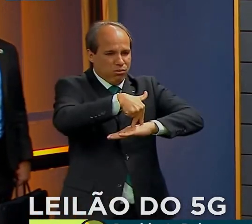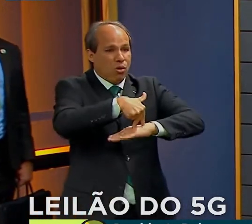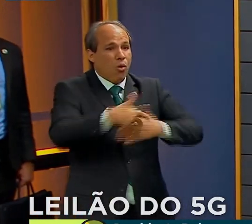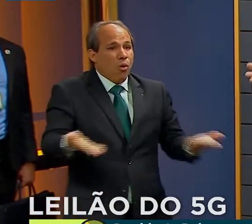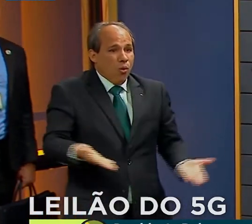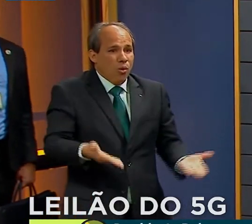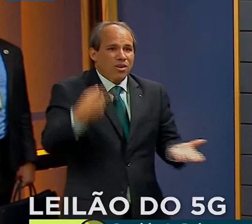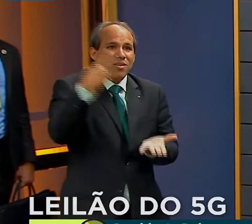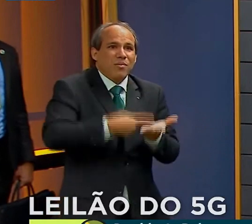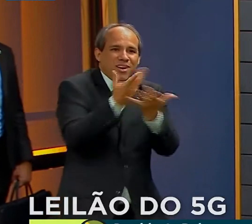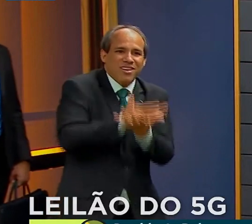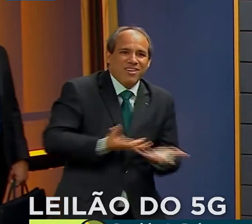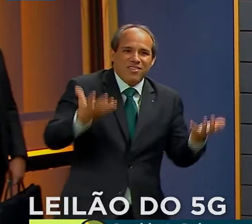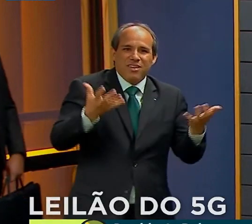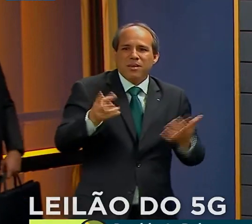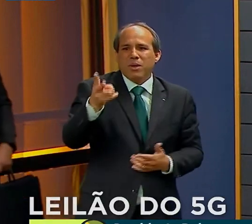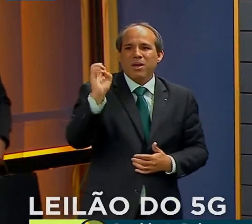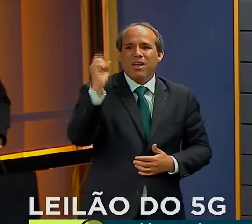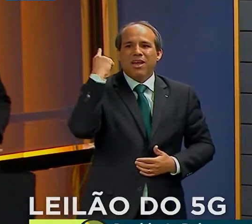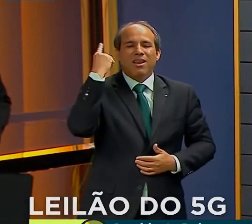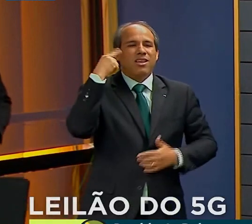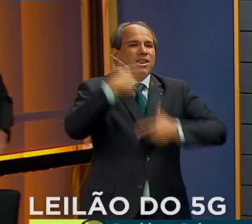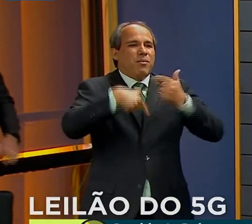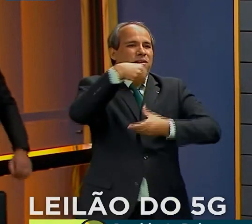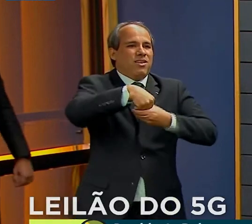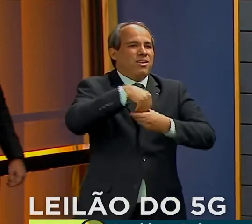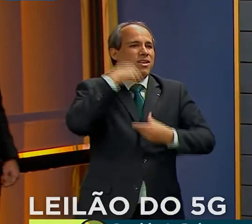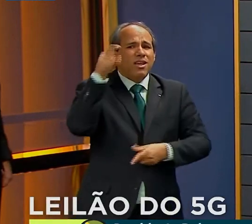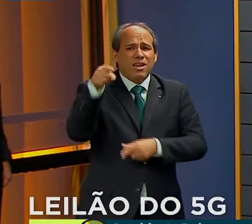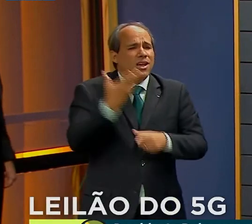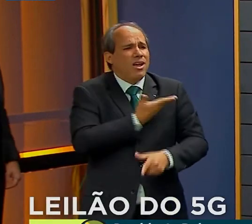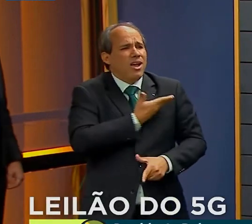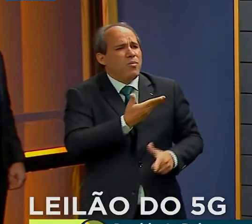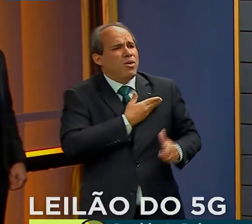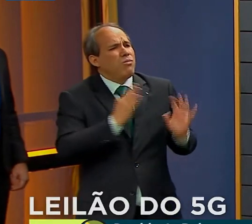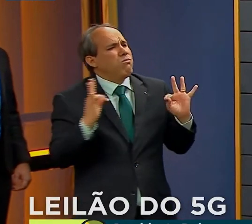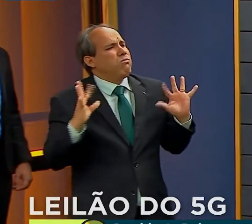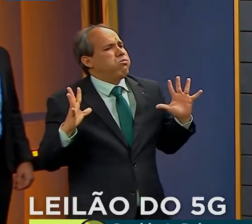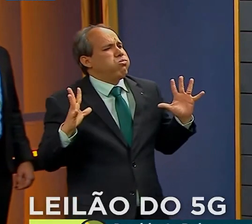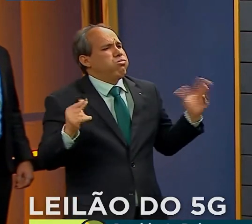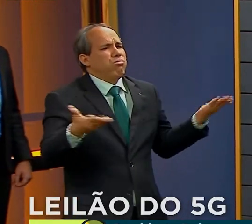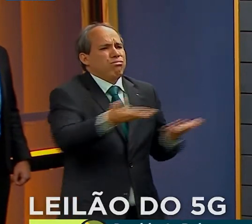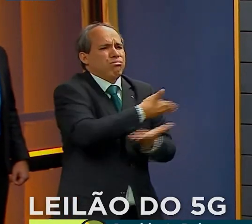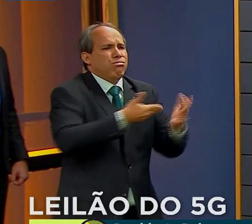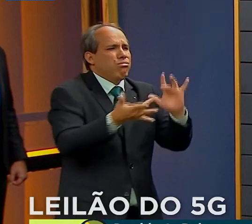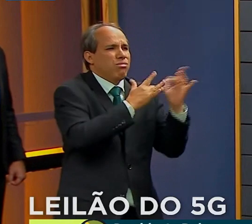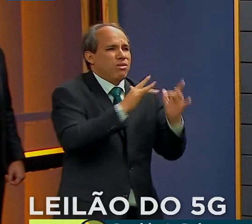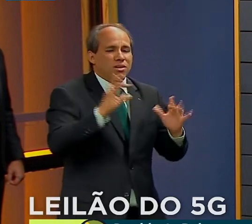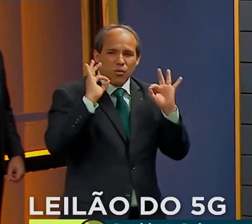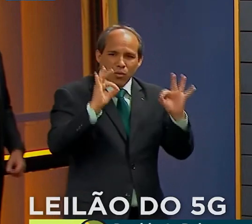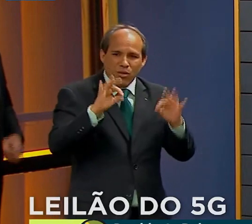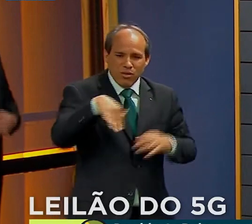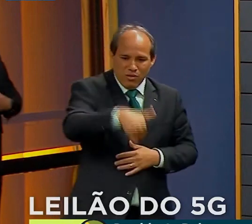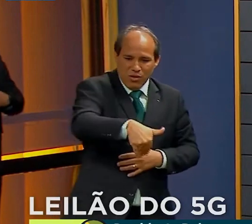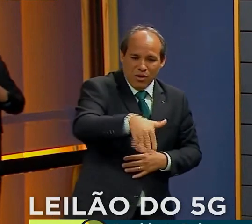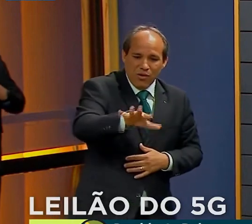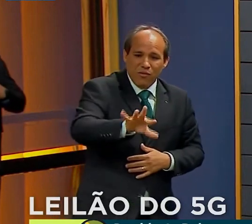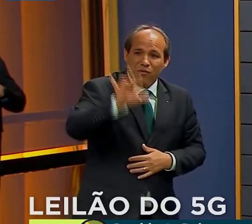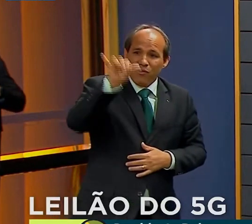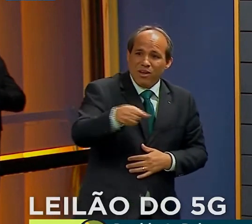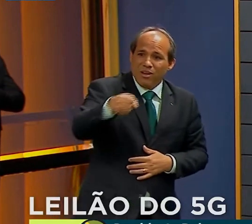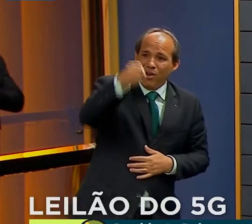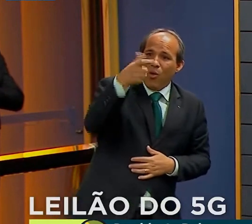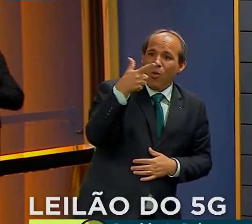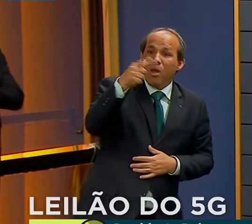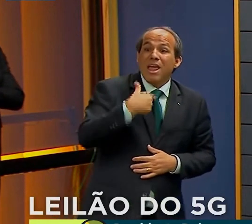evento, desde quando trabalhava no Senado. Amigo de todo mundo. Se Deus quiser, vai para Portugal breve. Não por